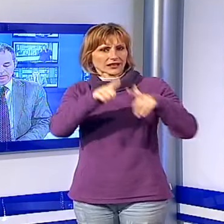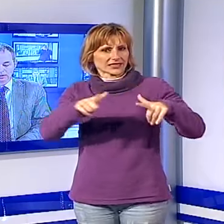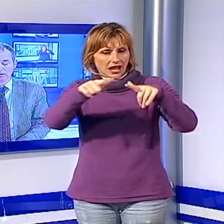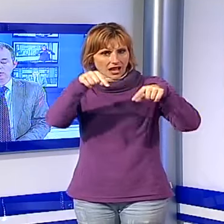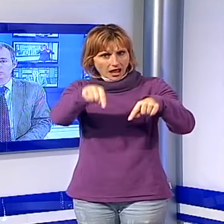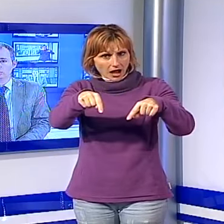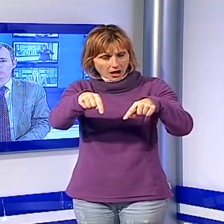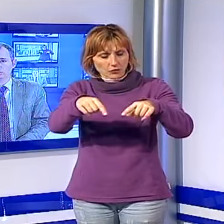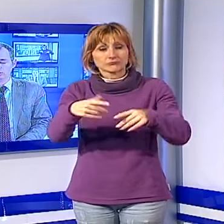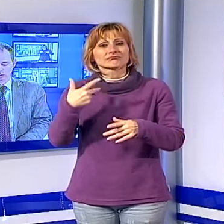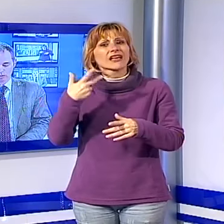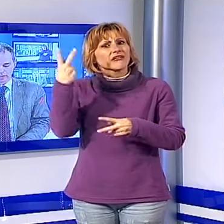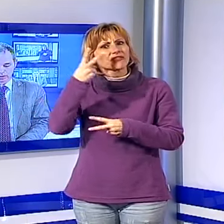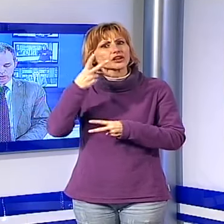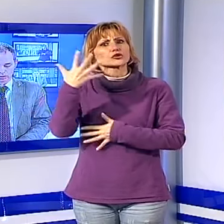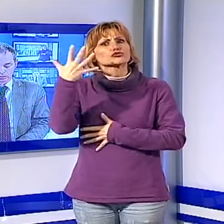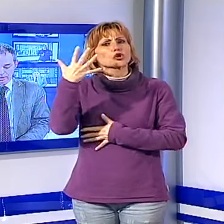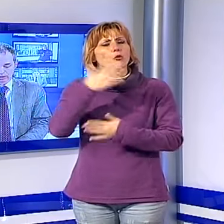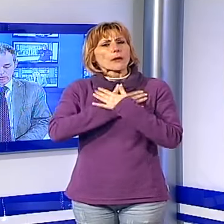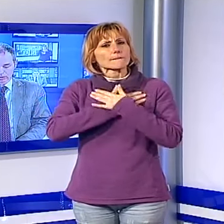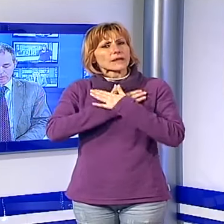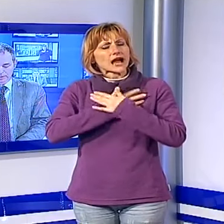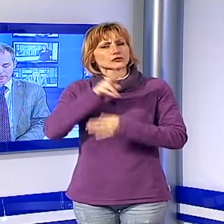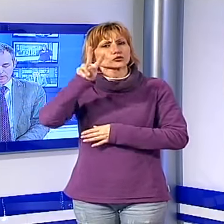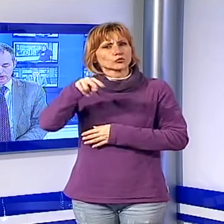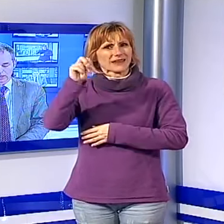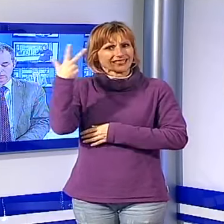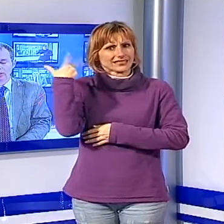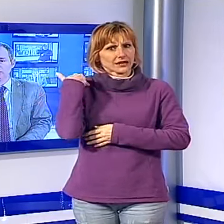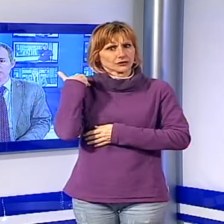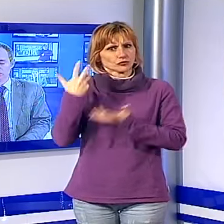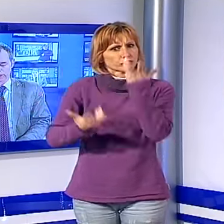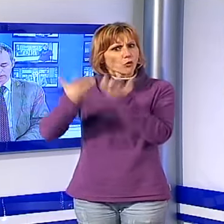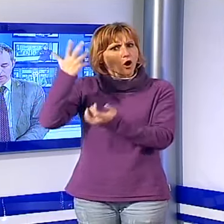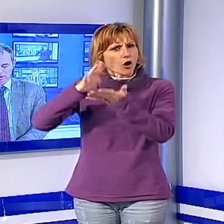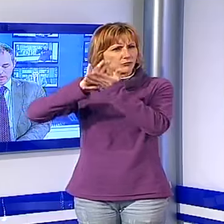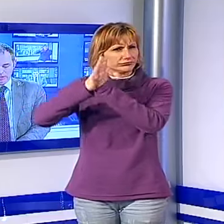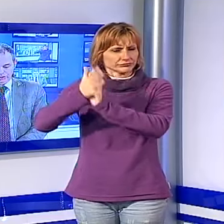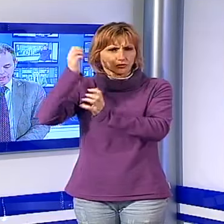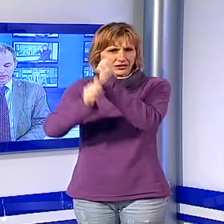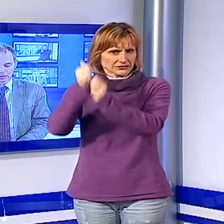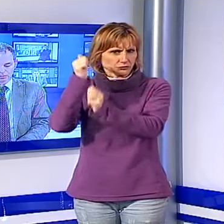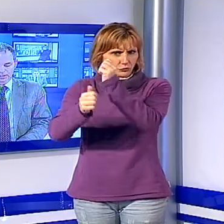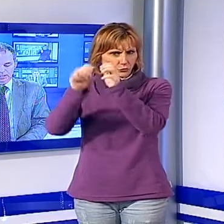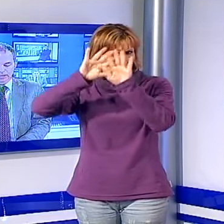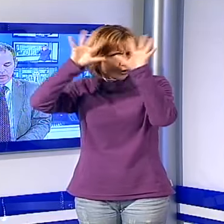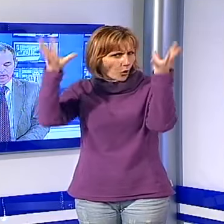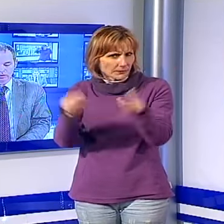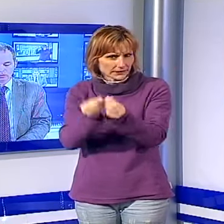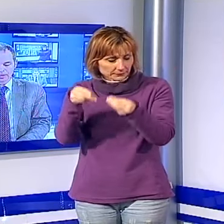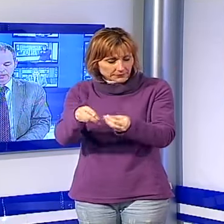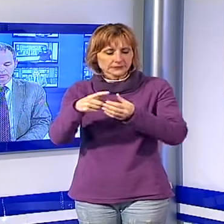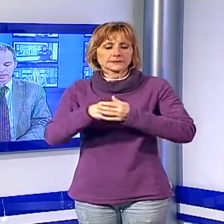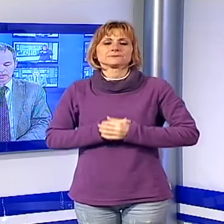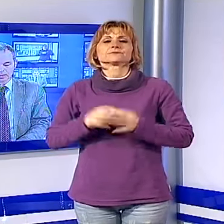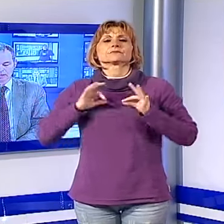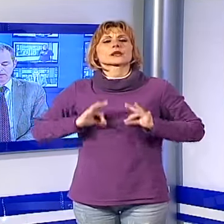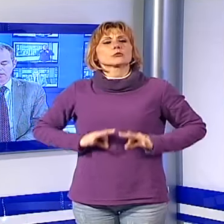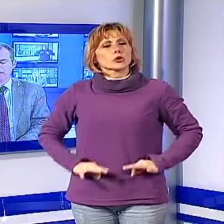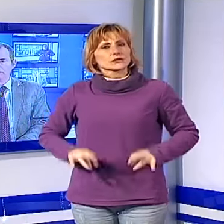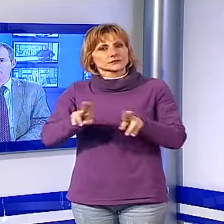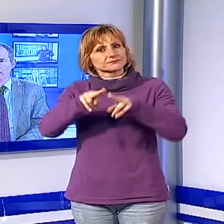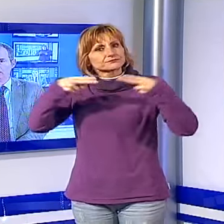interamente distrutto il 5 marzo del 2013 a causa di un incendio. Gli agenti del commissariato li hanno sorpresi mentre